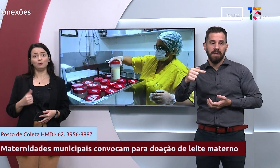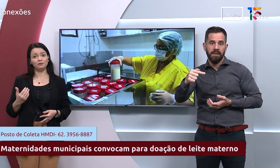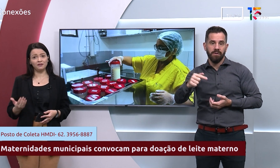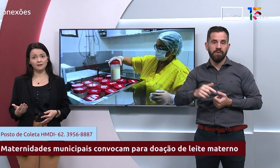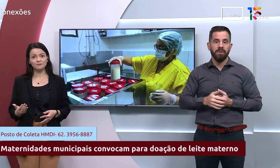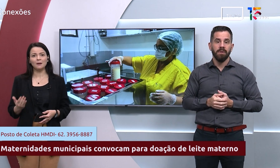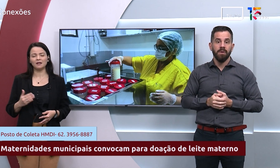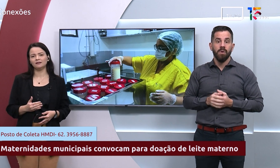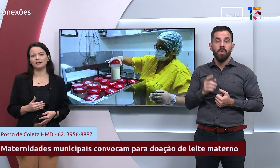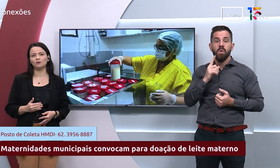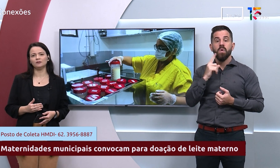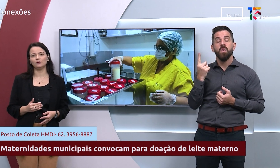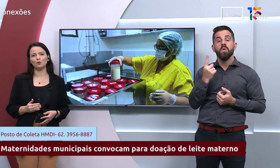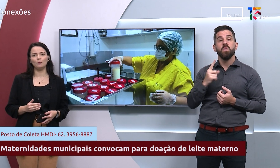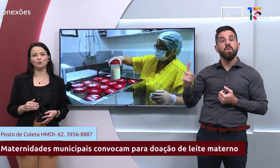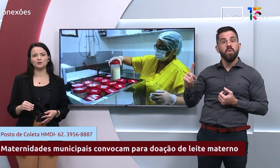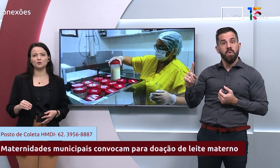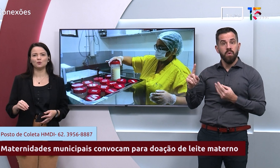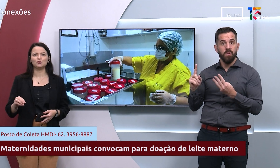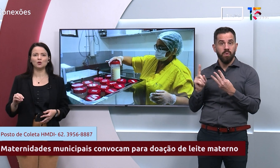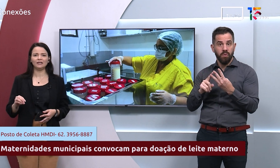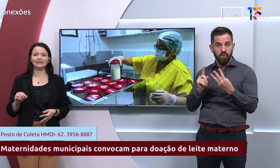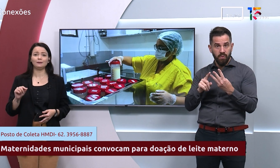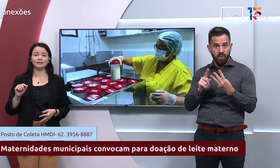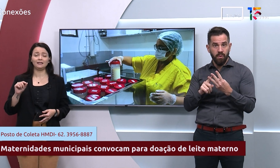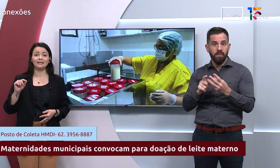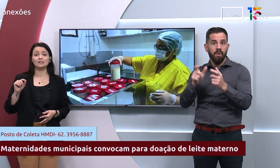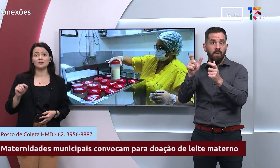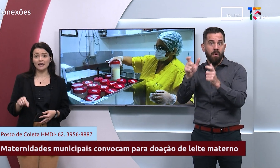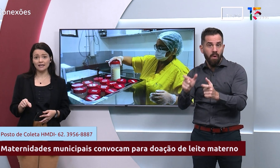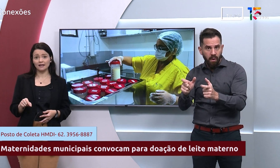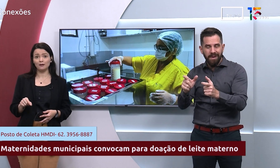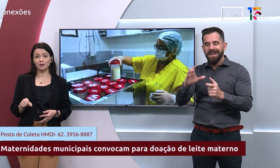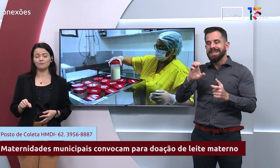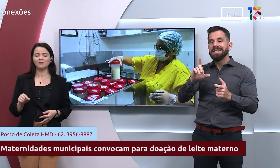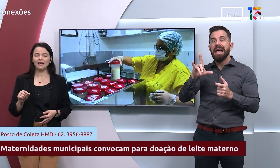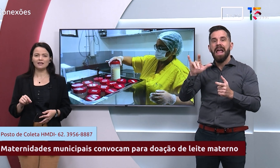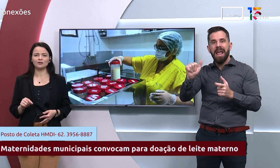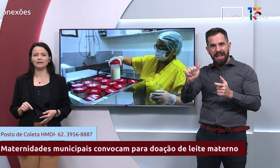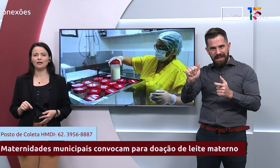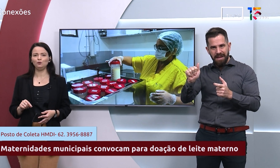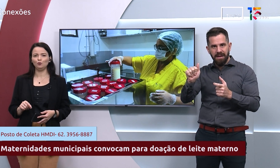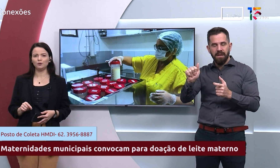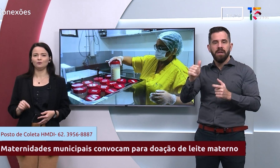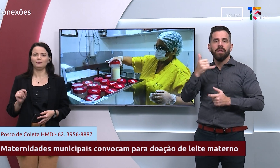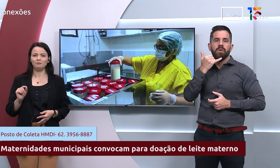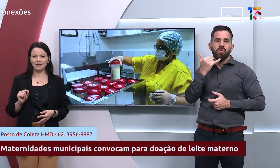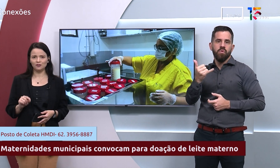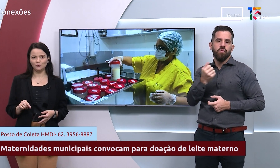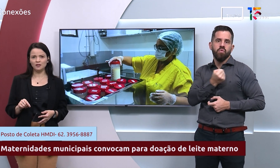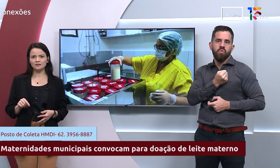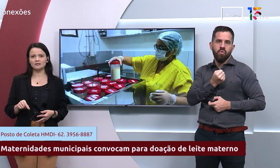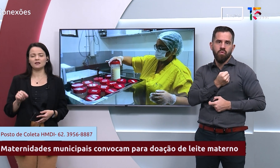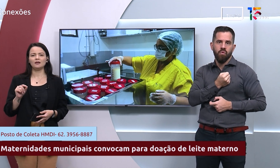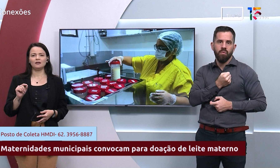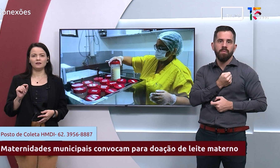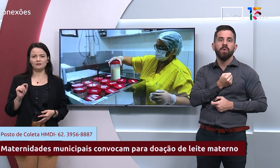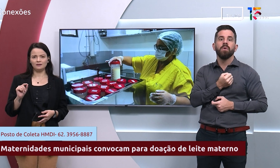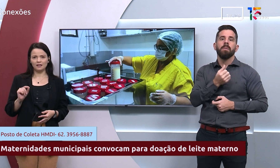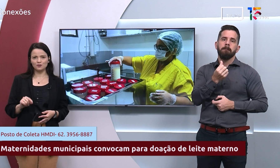3958-8887. Por fim, para entrar em contato com o posto de coleta da maternidade Célia Câmara, é só ligar no número